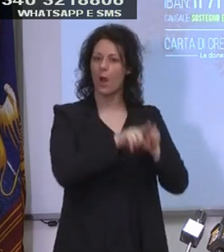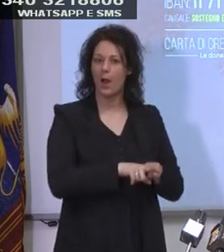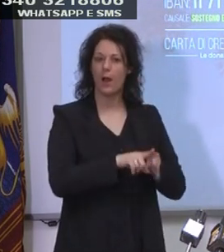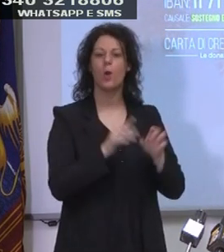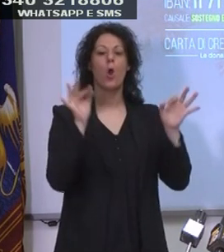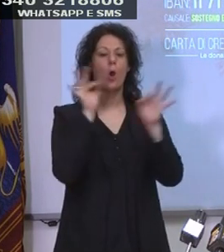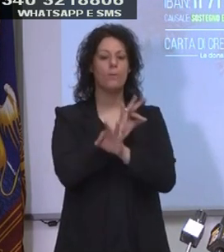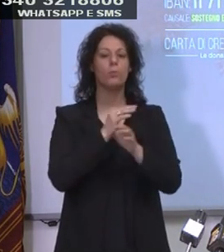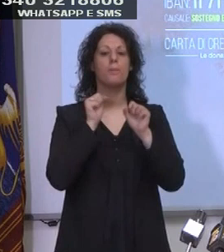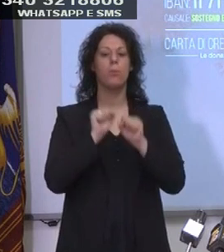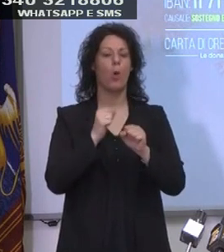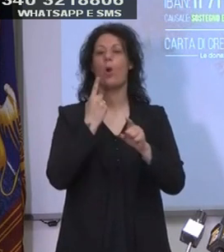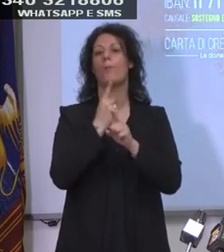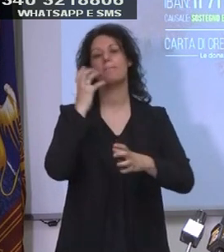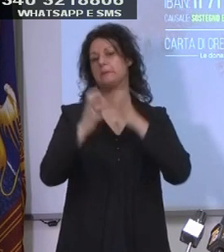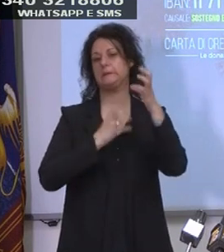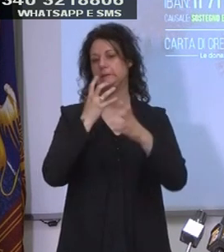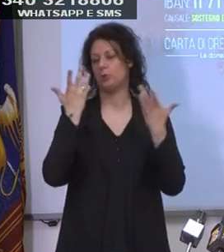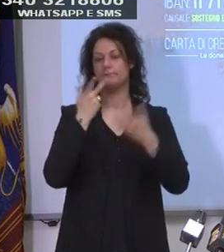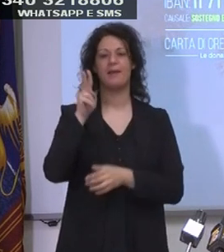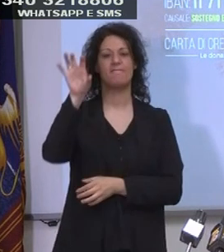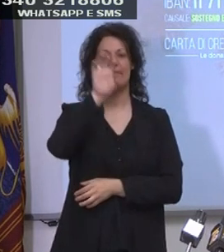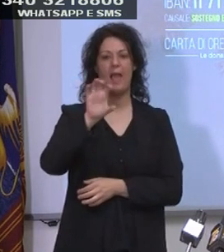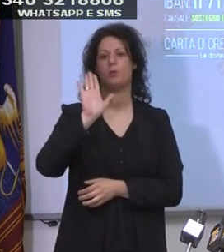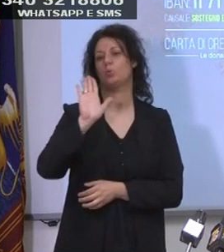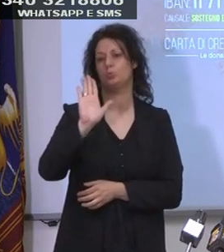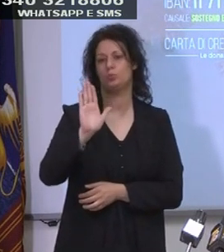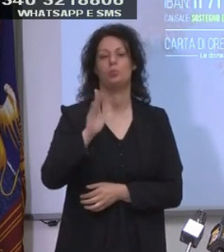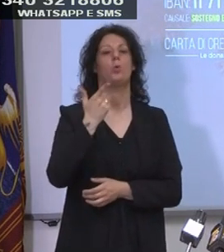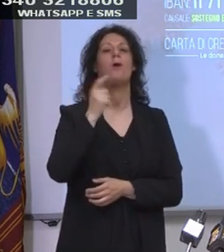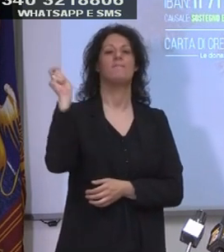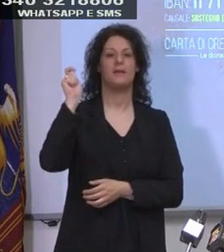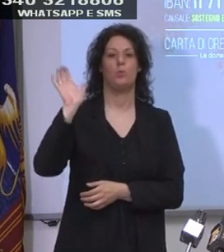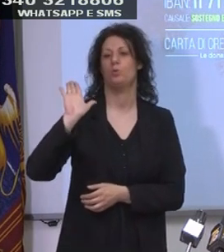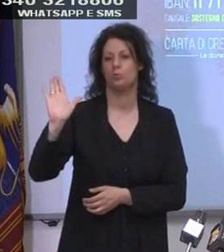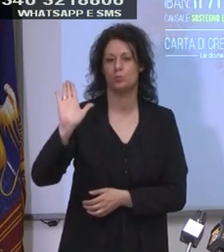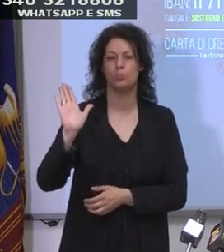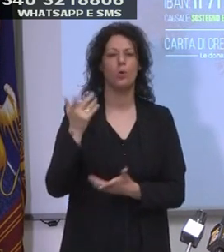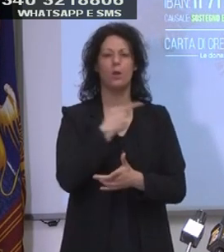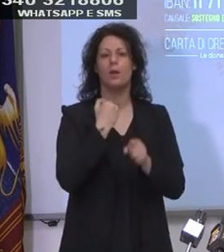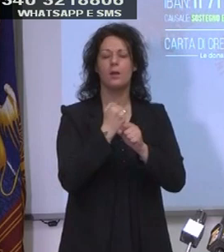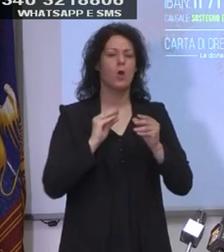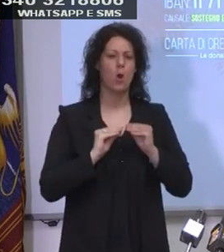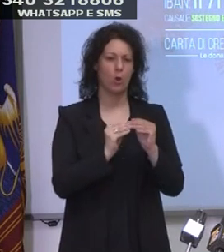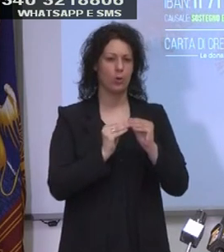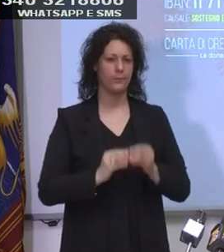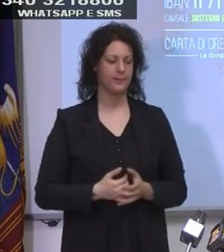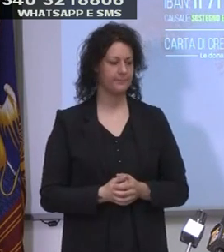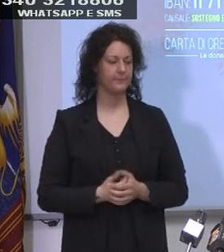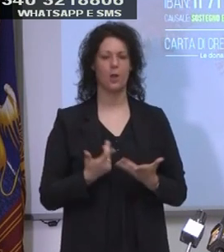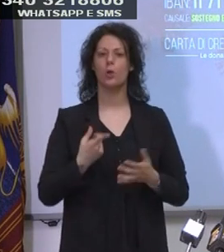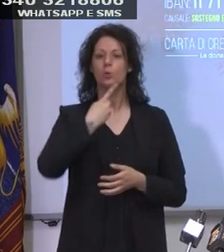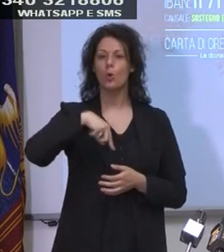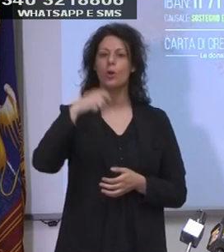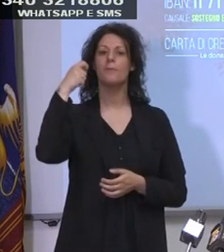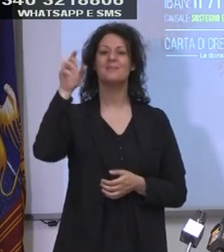uno spezzatino, il Veneto per conto suo, il Friuli Venezia Giulia per conto suo? Su cos'è che state lavorando? Ah, guarda, noi come governatori